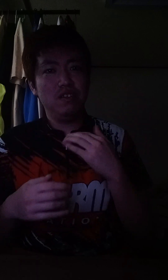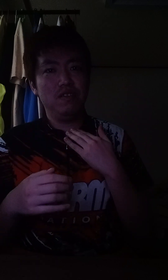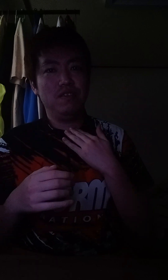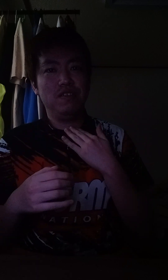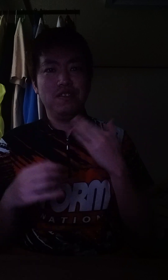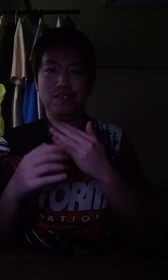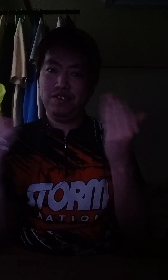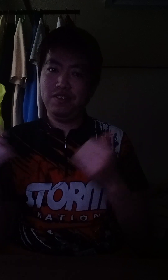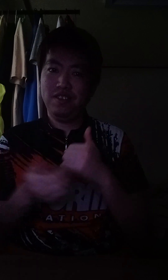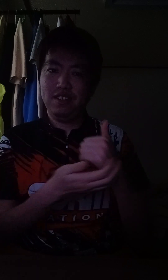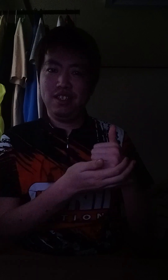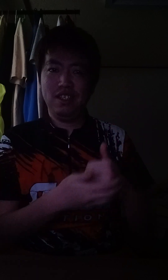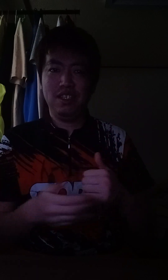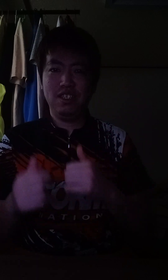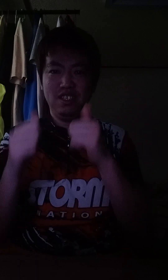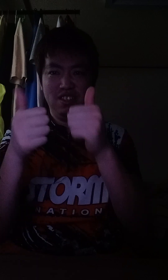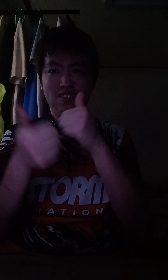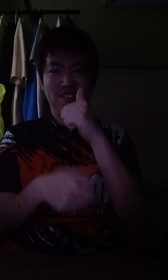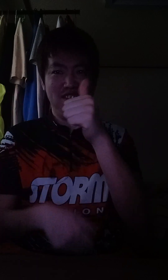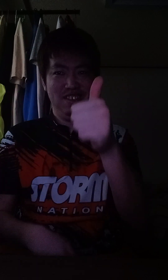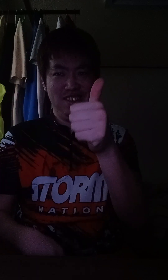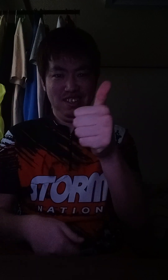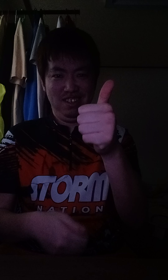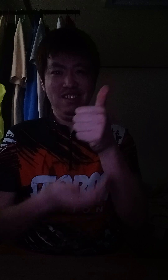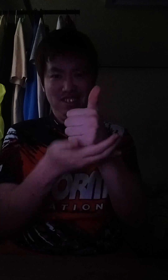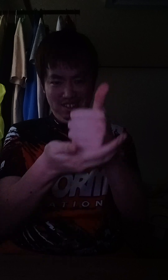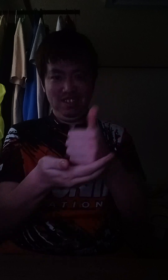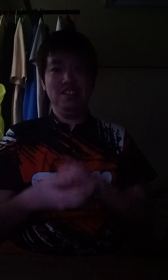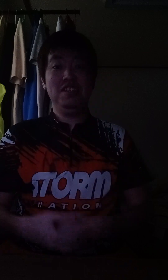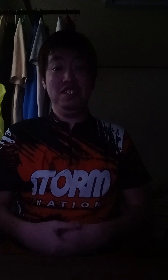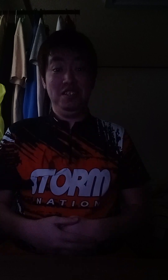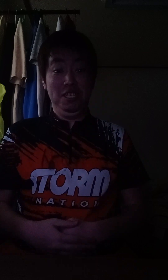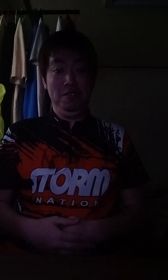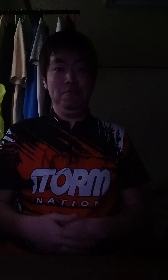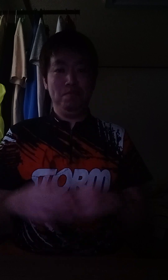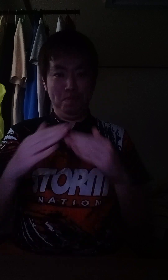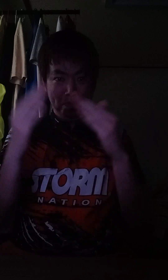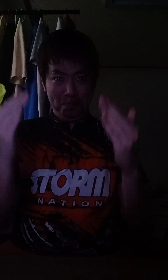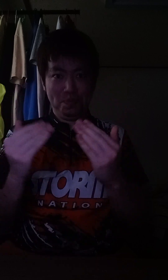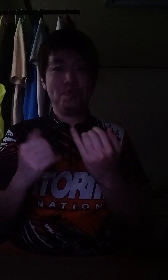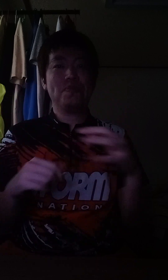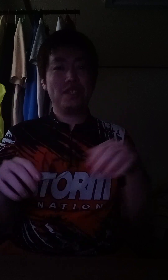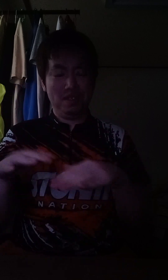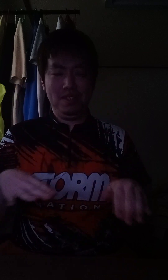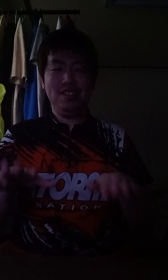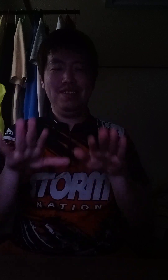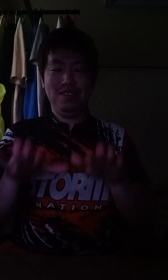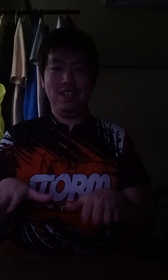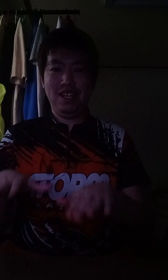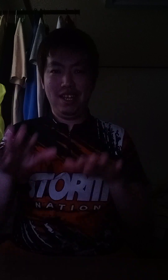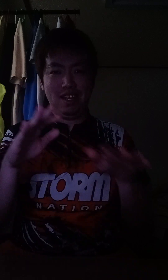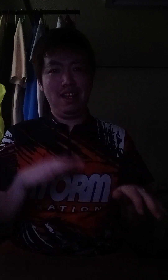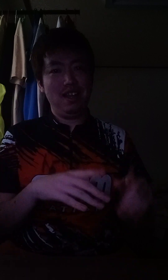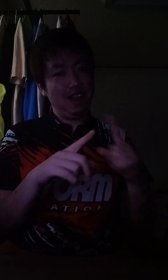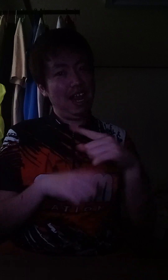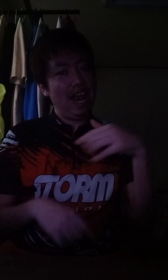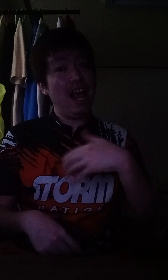봤는데 너무 잘한다. 짱이야, 짱. 승희 집에 가네. 집으로 돌아가는 발걸음이 오늘따라 유난히